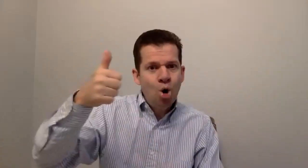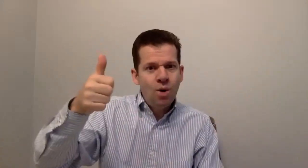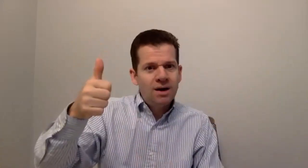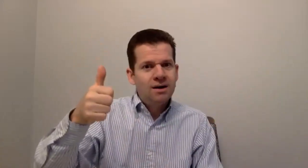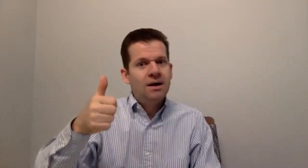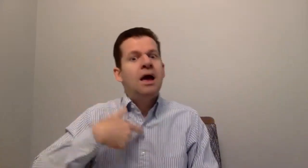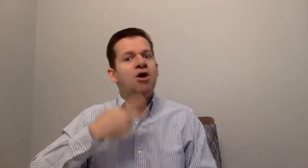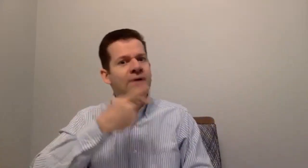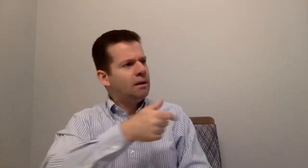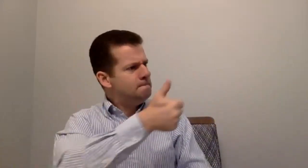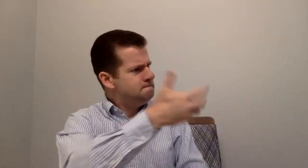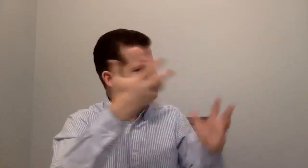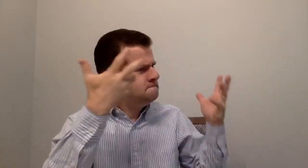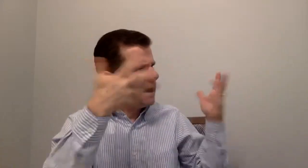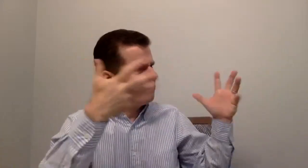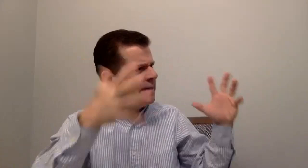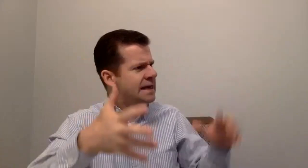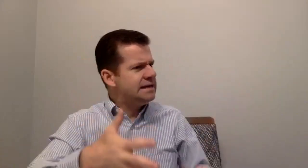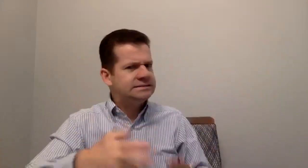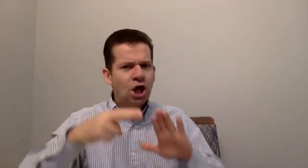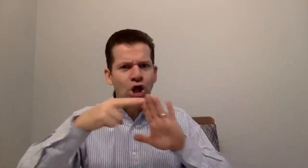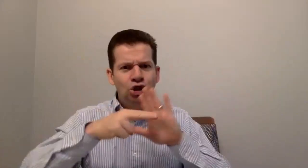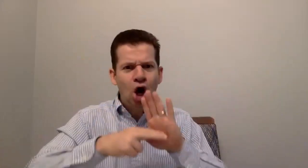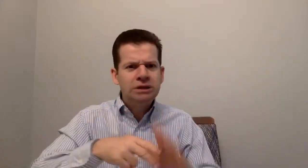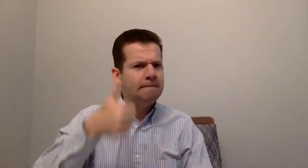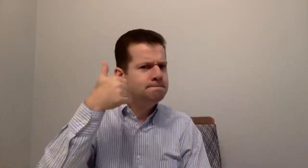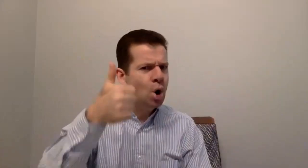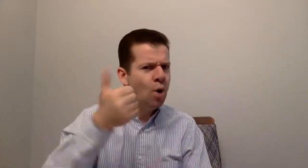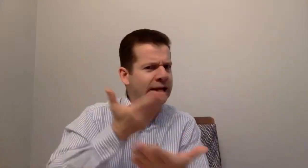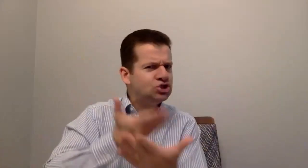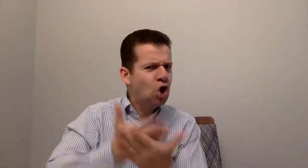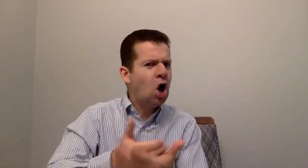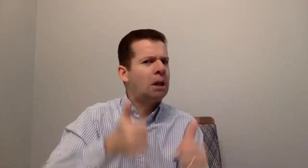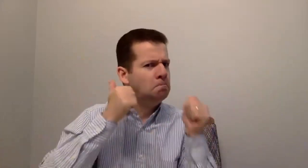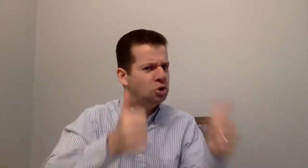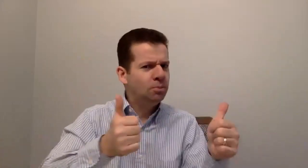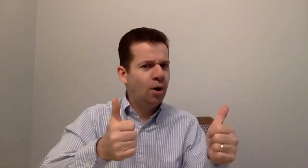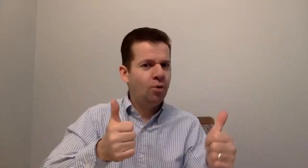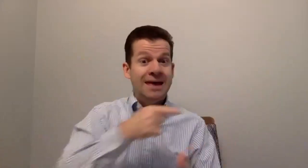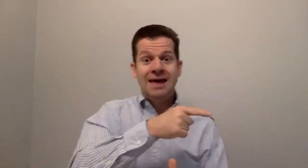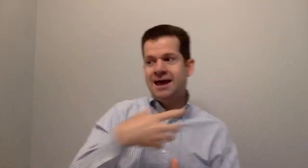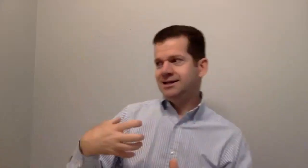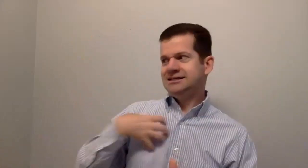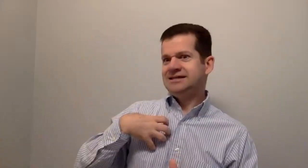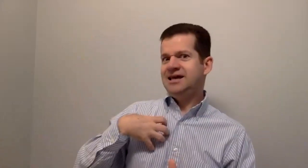boa, eu falo, parabéns, nota boa na escola, muito bom. Ele se